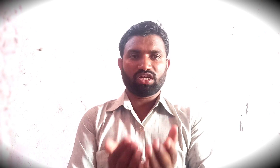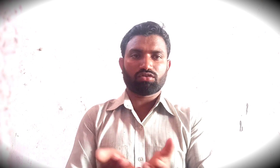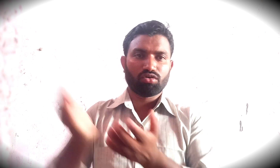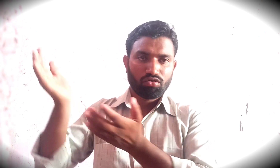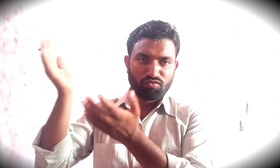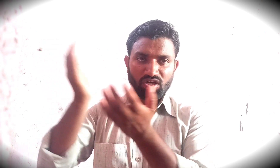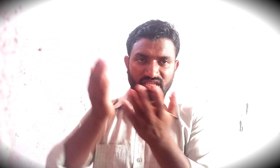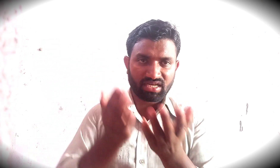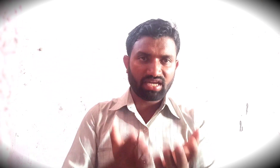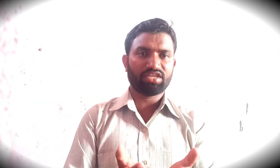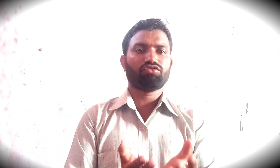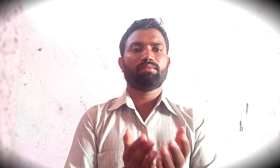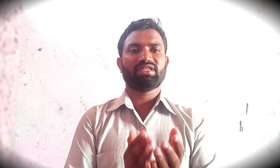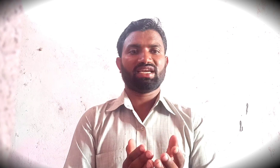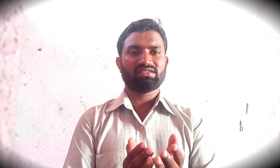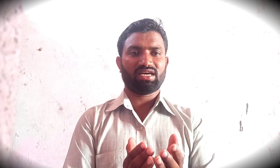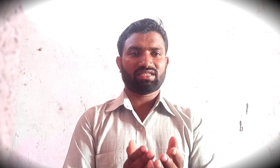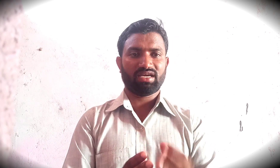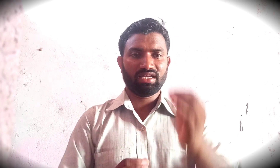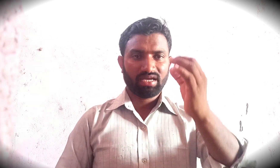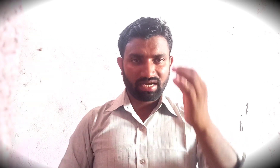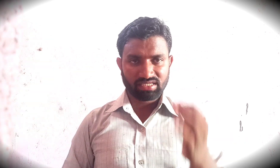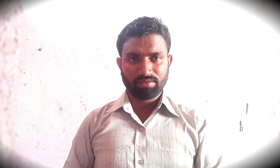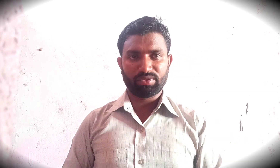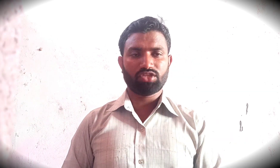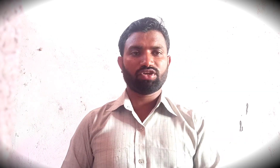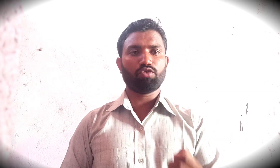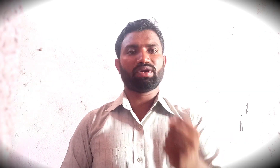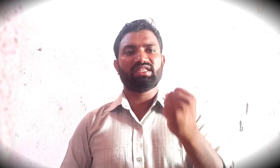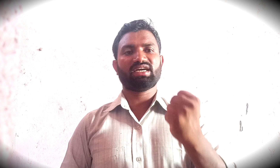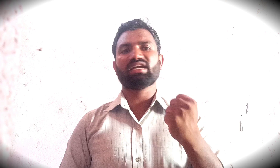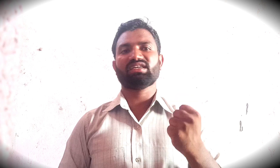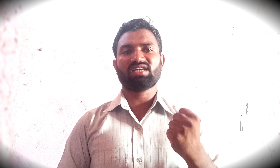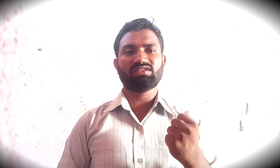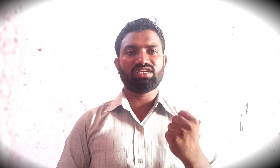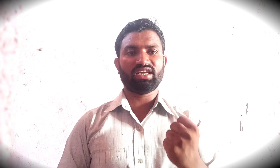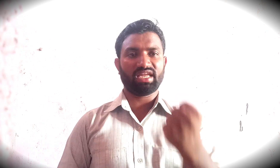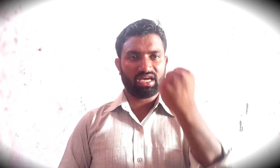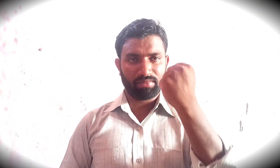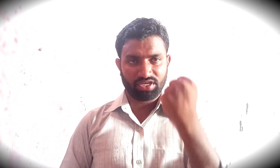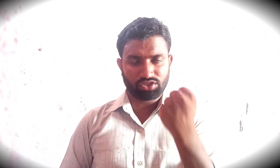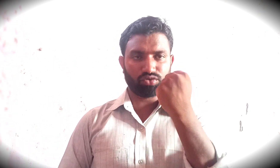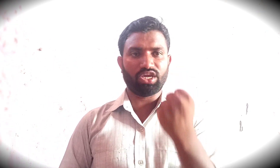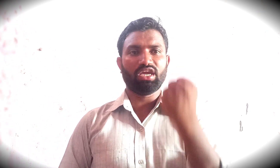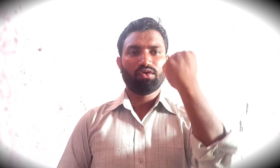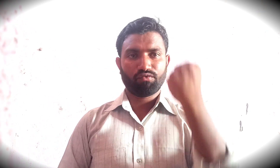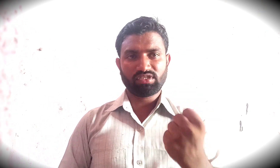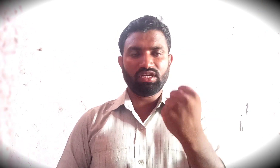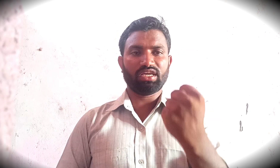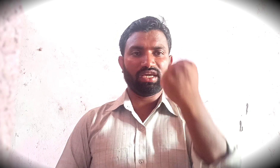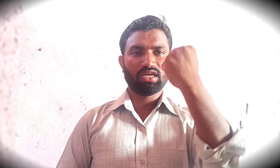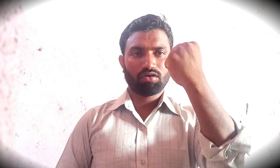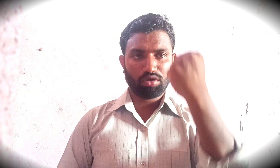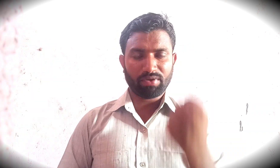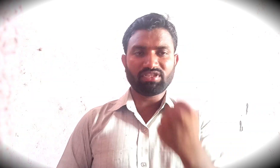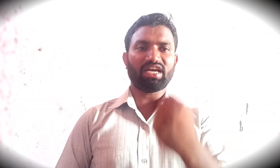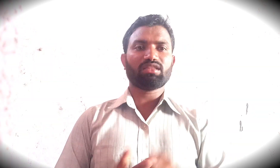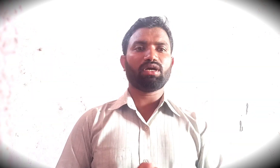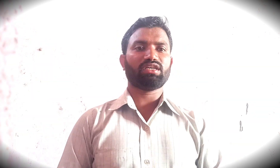तो वो अधिकार यीशु हमें देना चाहता है। आज हम पृथ्वी के ऊपर अधिकार के साथ जीने के लिए हमें यीशु की, वचन की और पवित्र आत्मा की